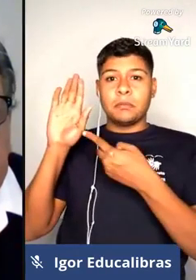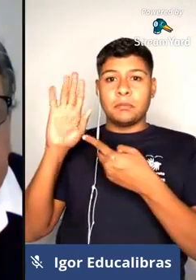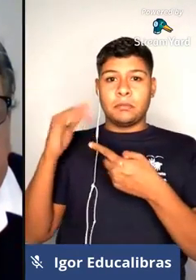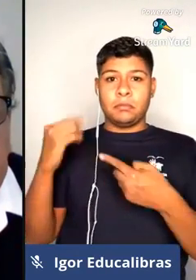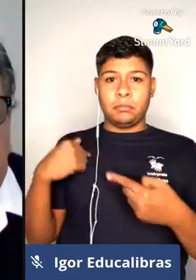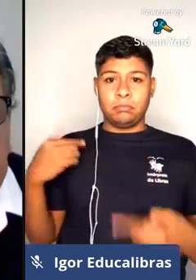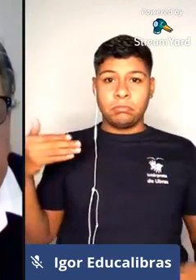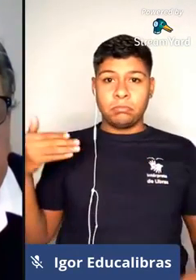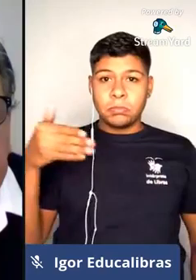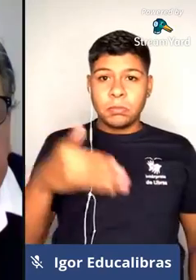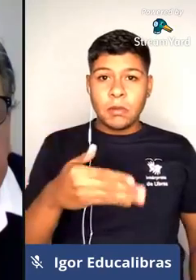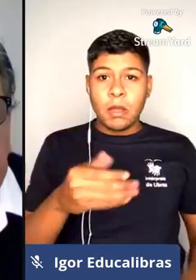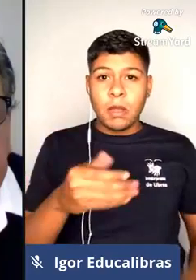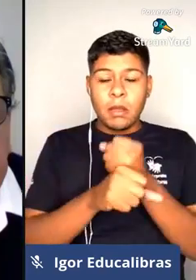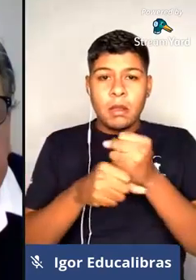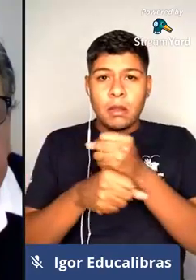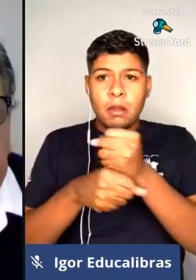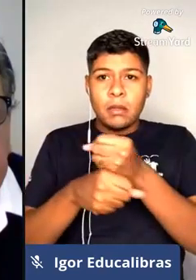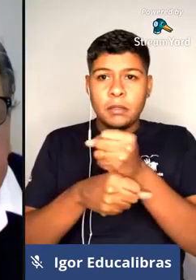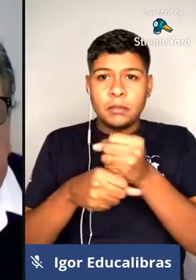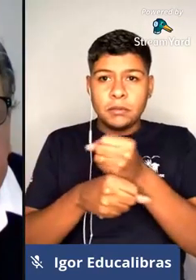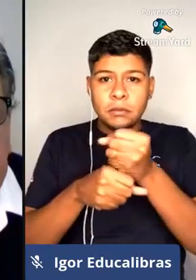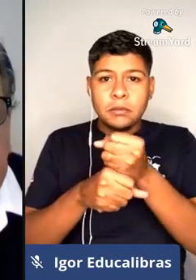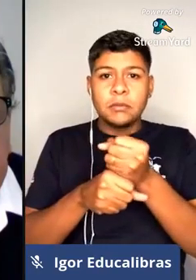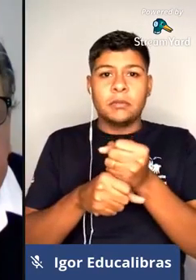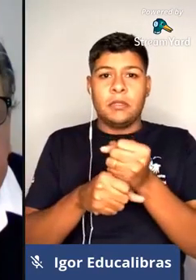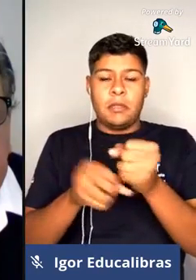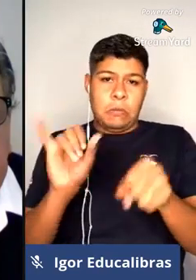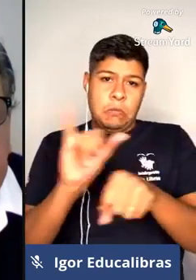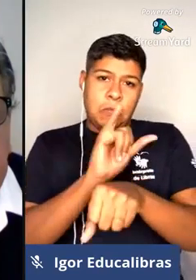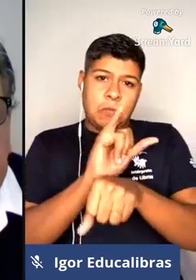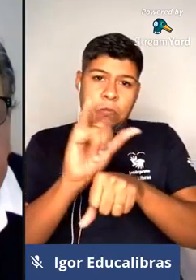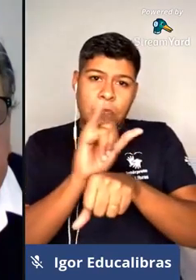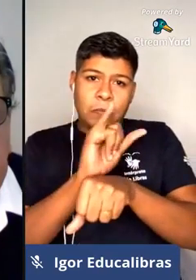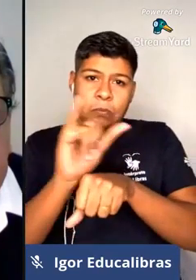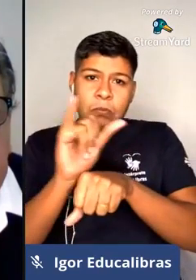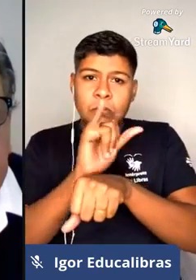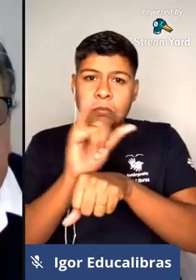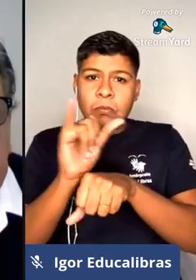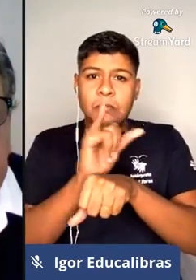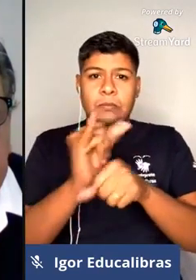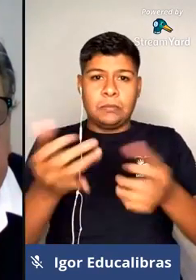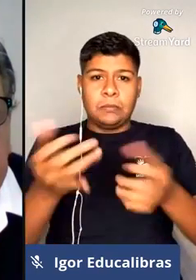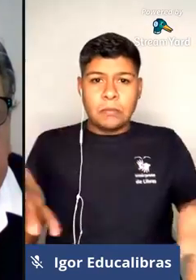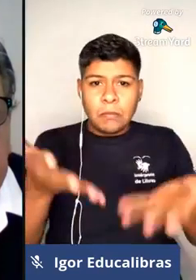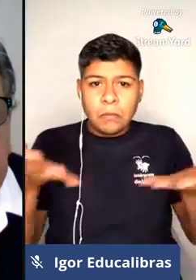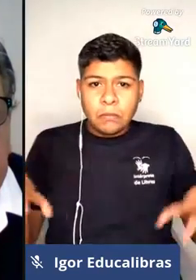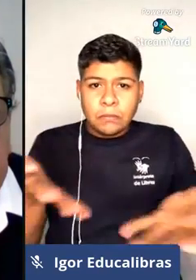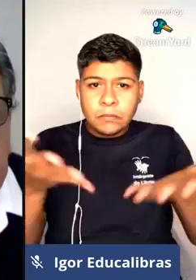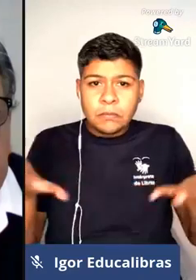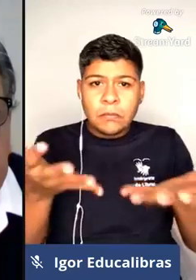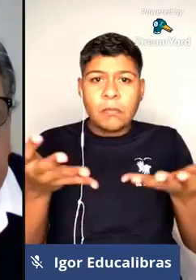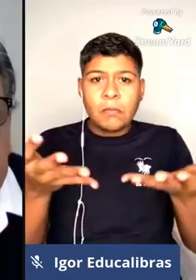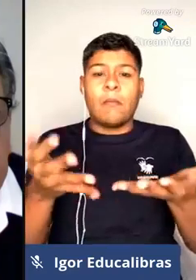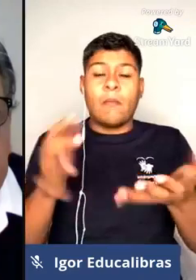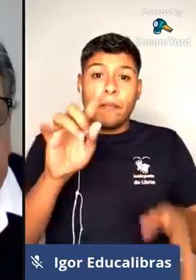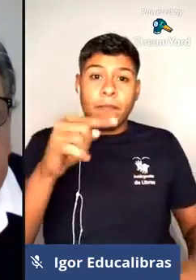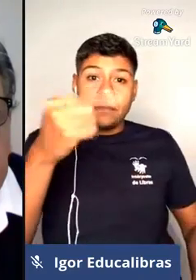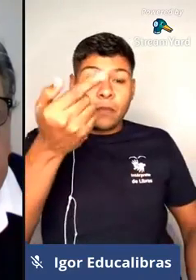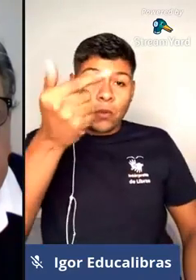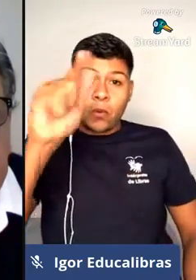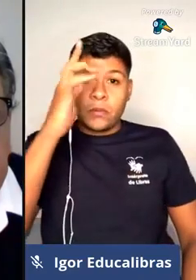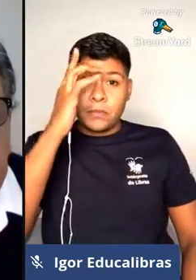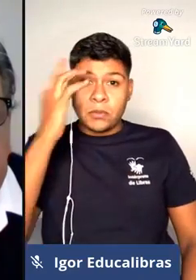no primeiro ano, a Gersonita, se não me engano, levantou essa bola, né? E depois outras pessoas